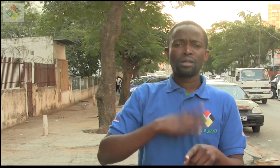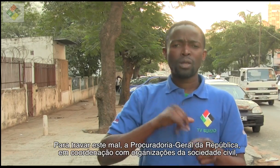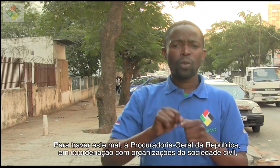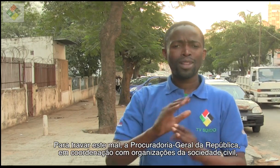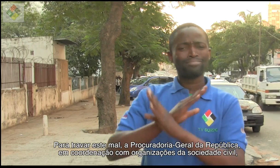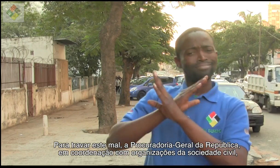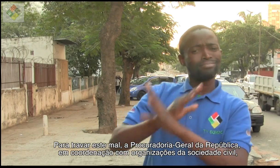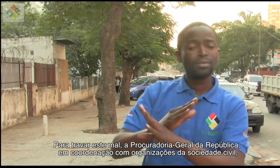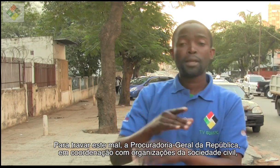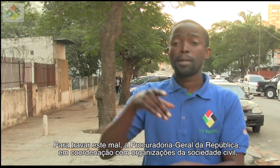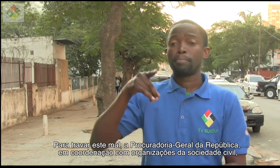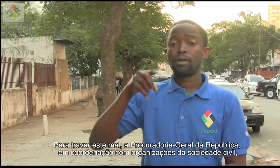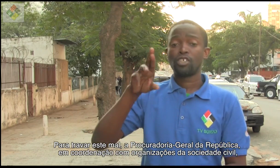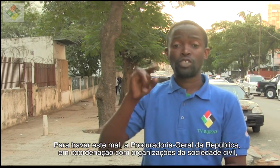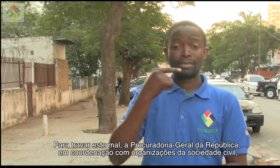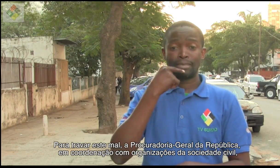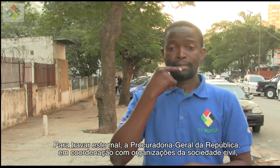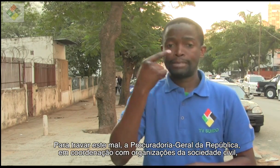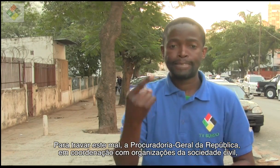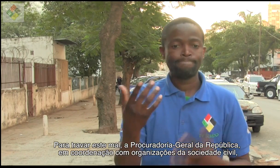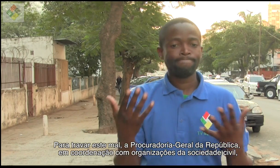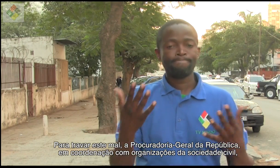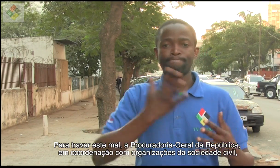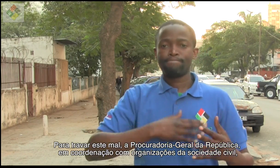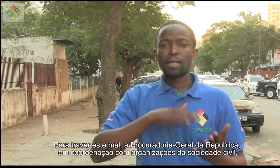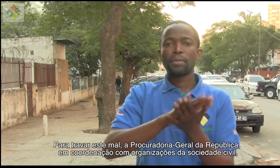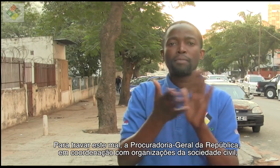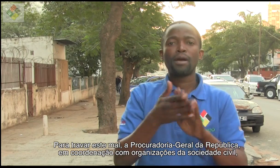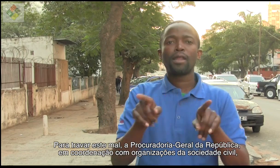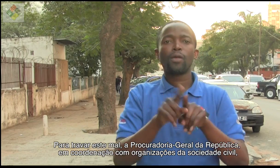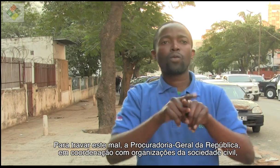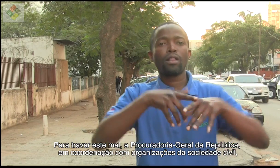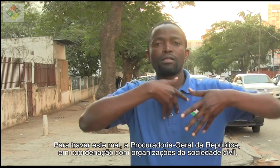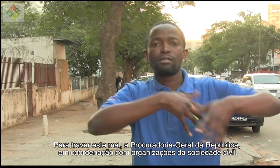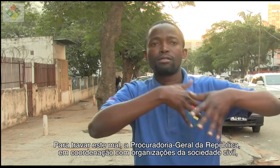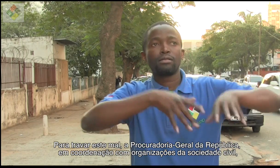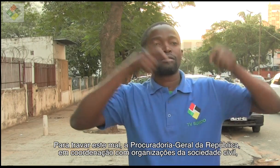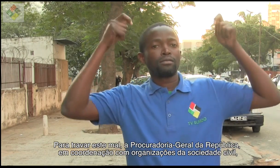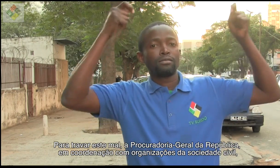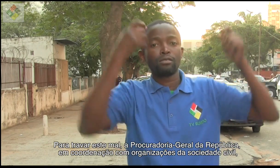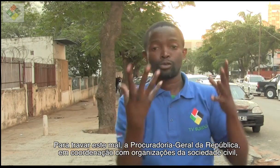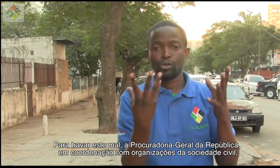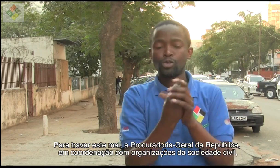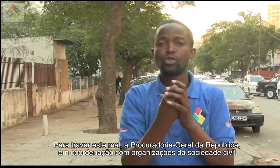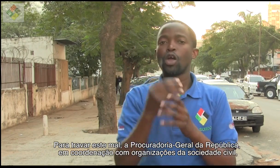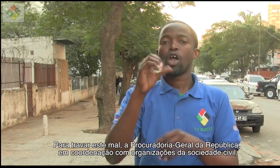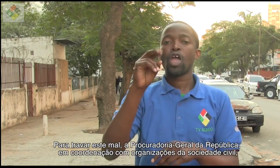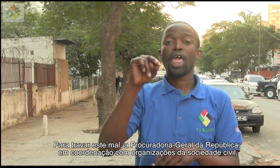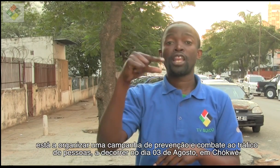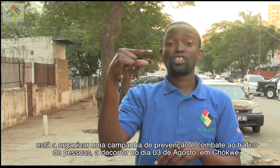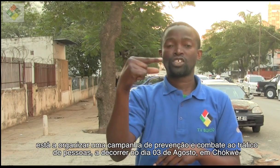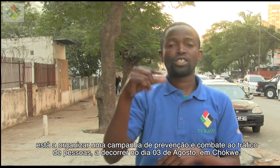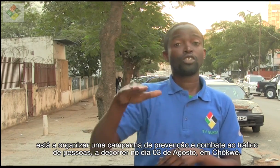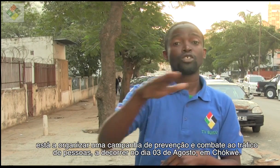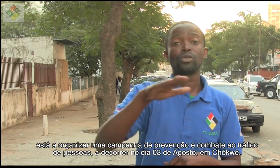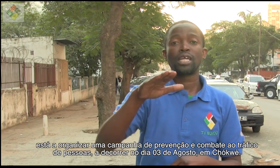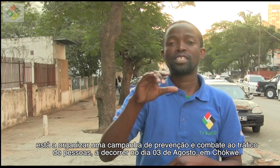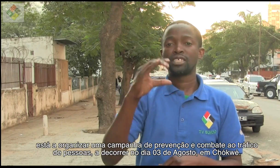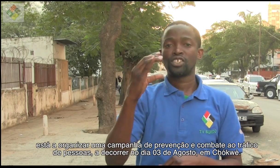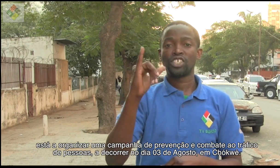Para travar este mal, a Procuradoria-Geral da República, em coordenação com organizações da sociedade civil, está a organizar uma campanha